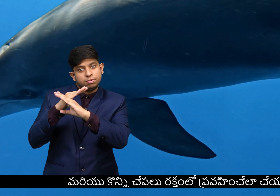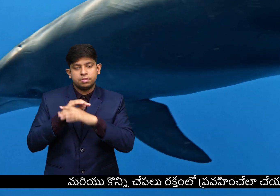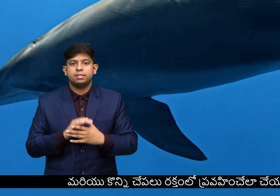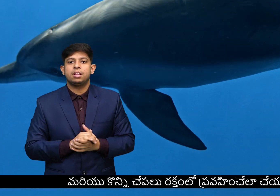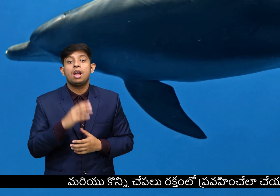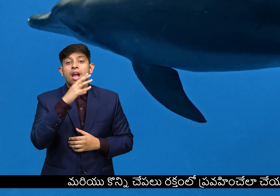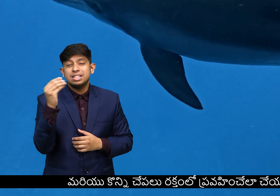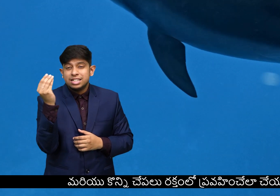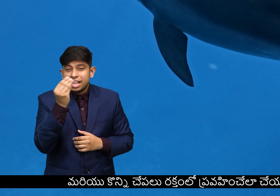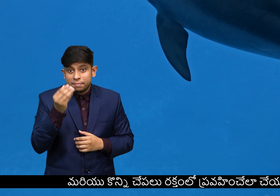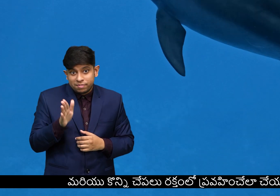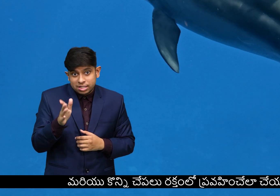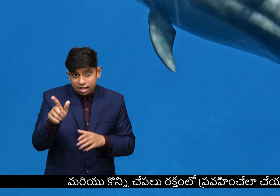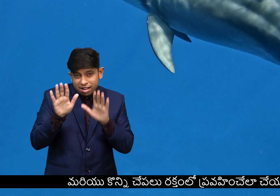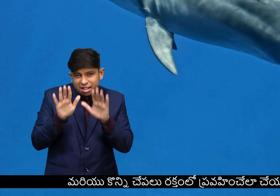చేయడానికి